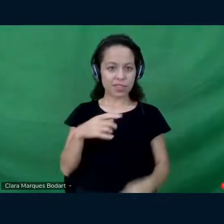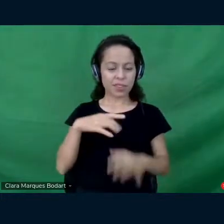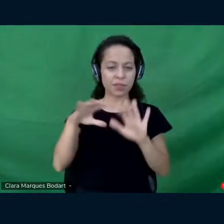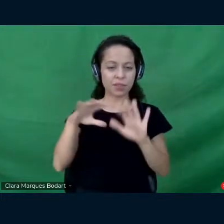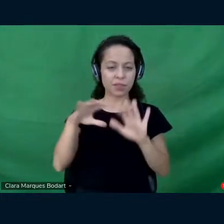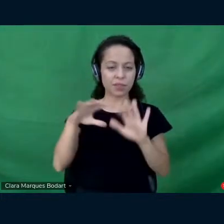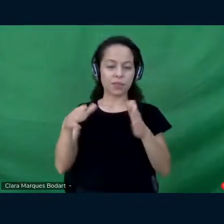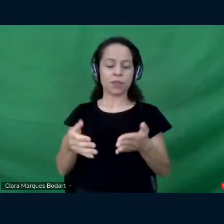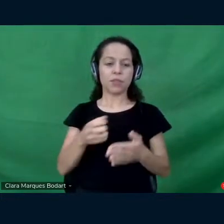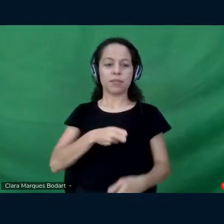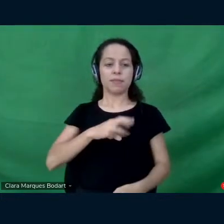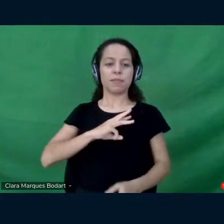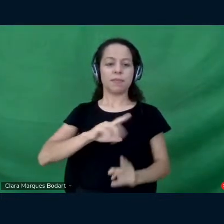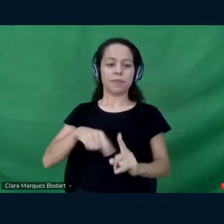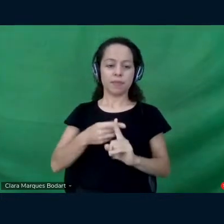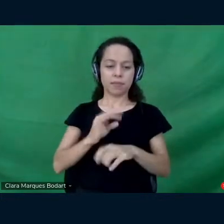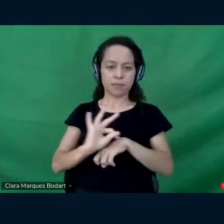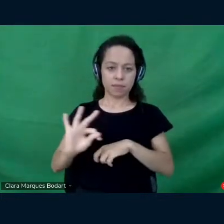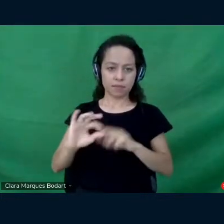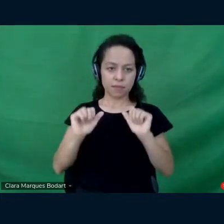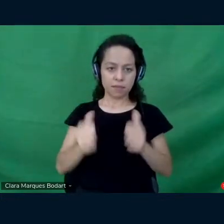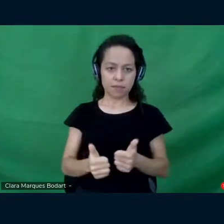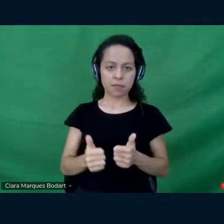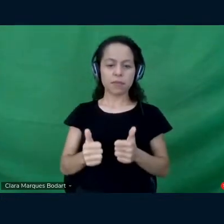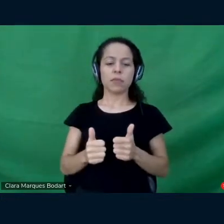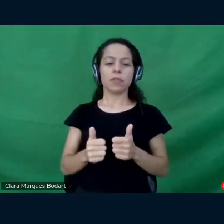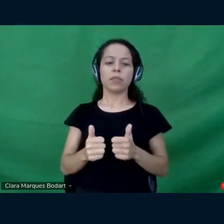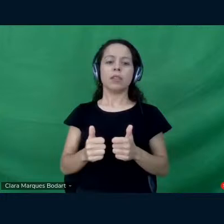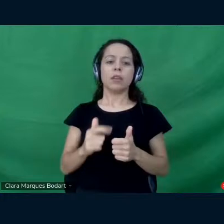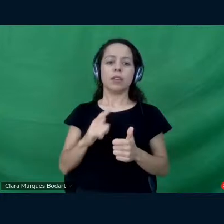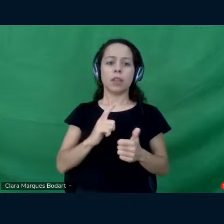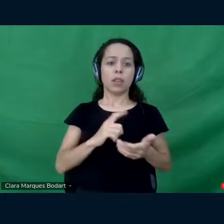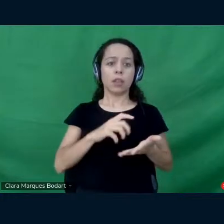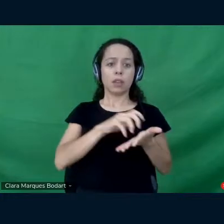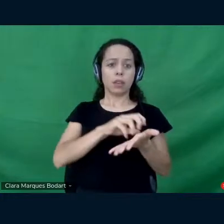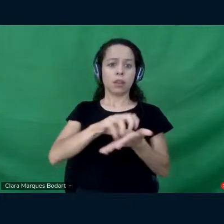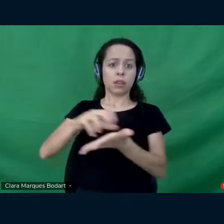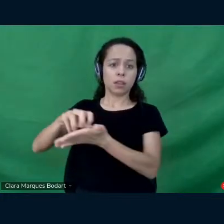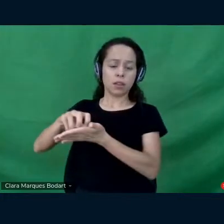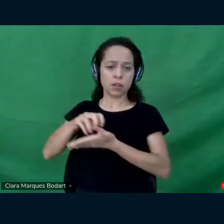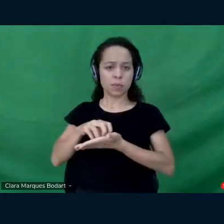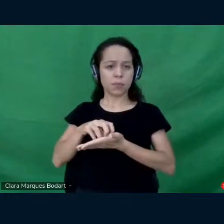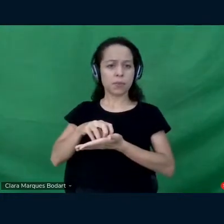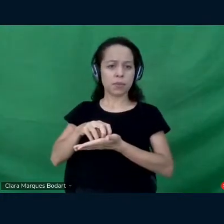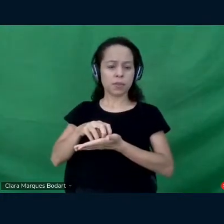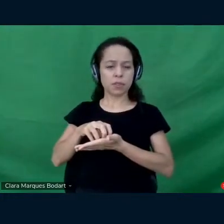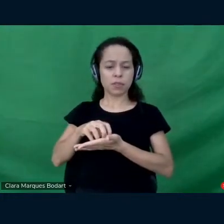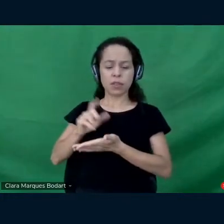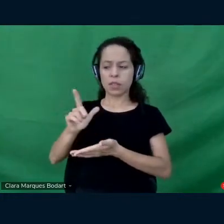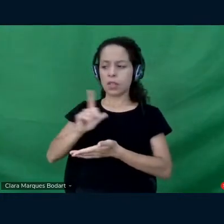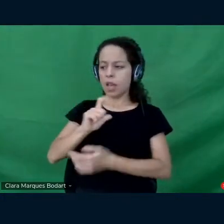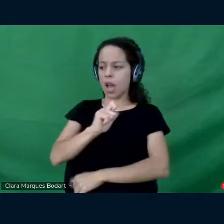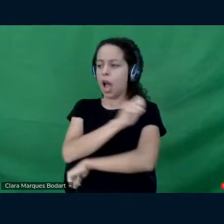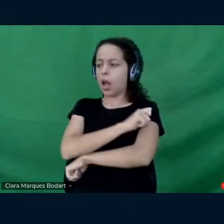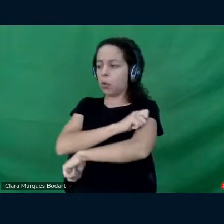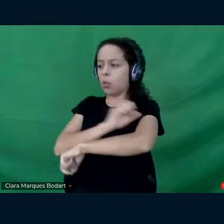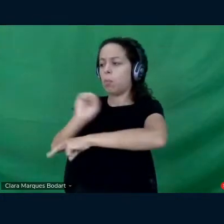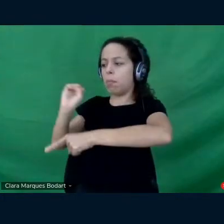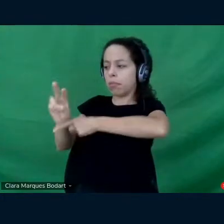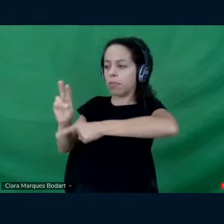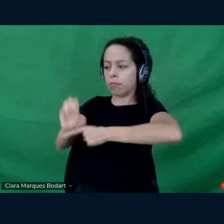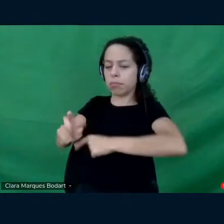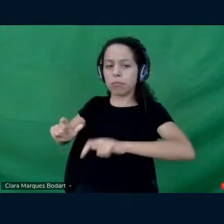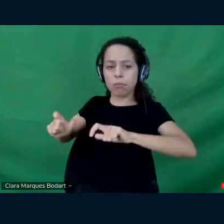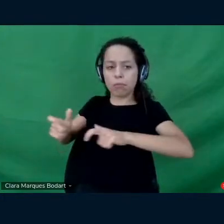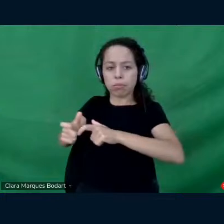ensino médio integrado. Ao mesmo tempo, com muitos campi, com uma baixa de novos ingressantes. Então, qual seria a